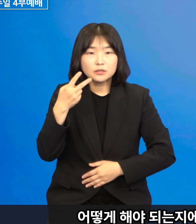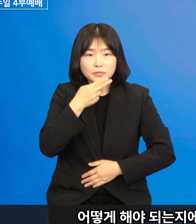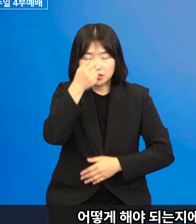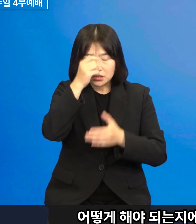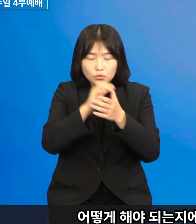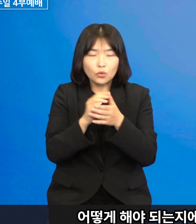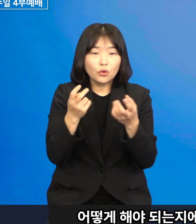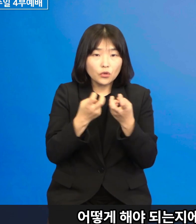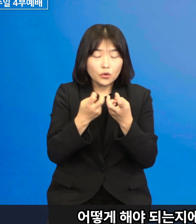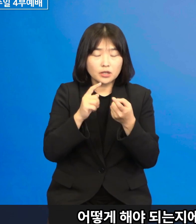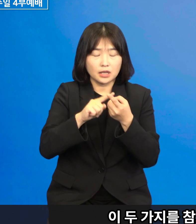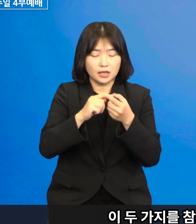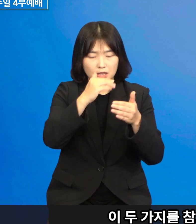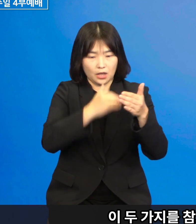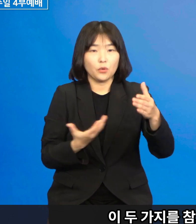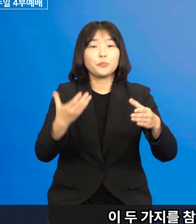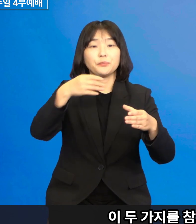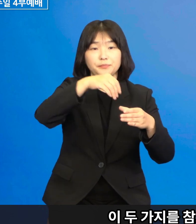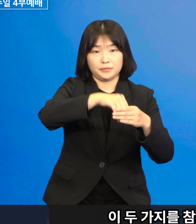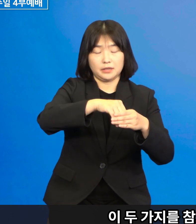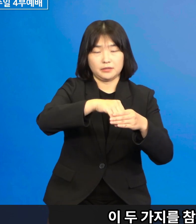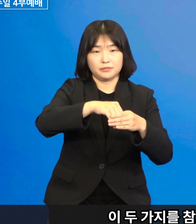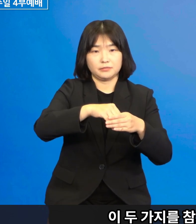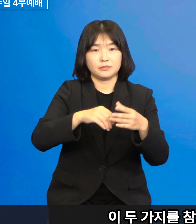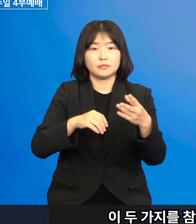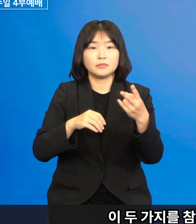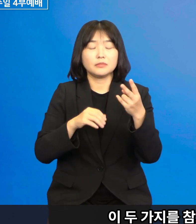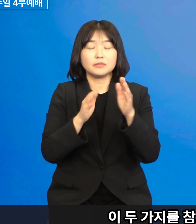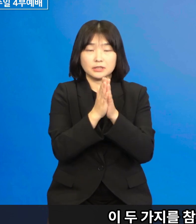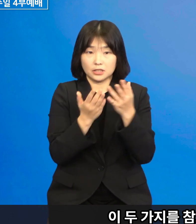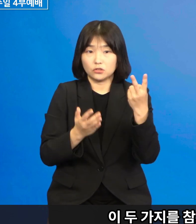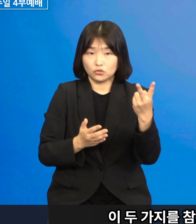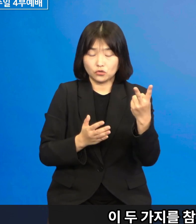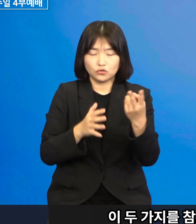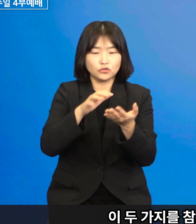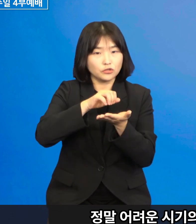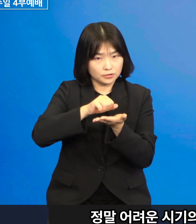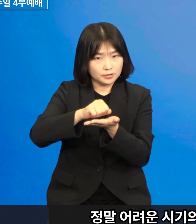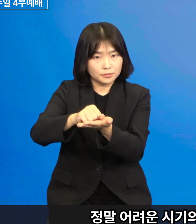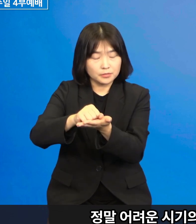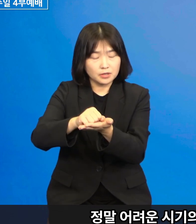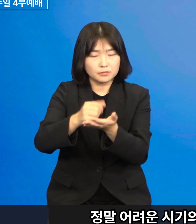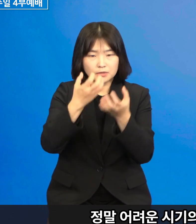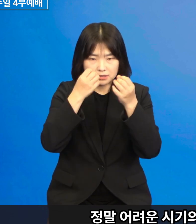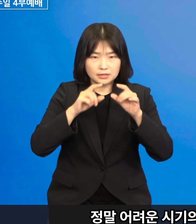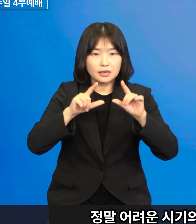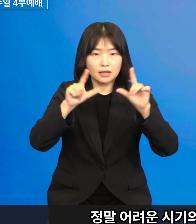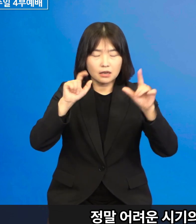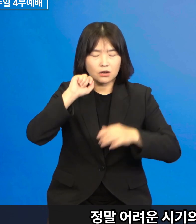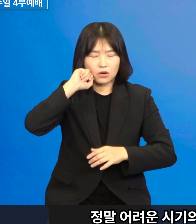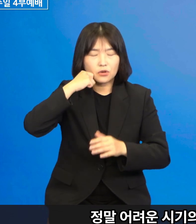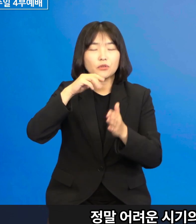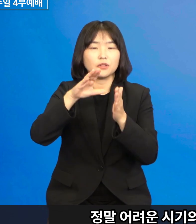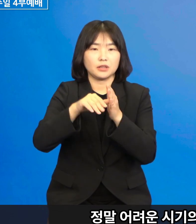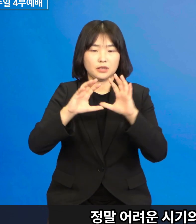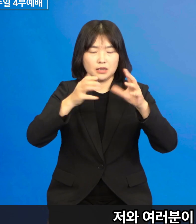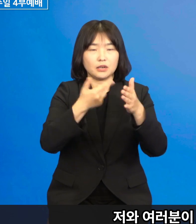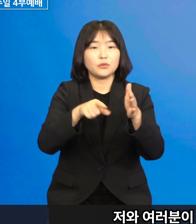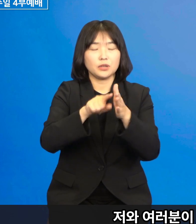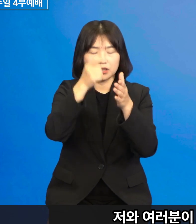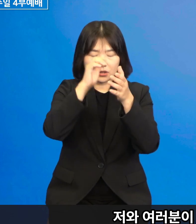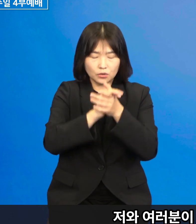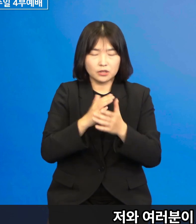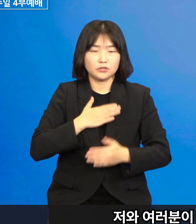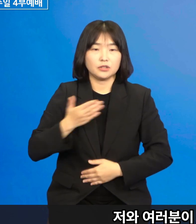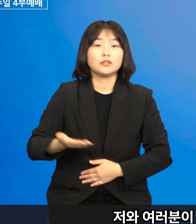되는지에 대한 가이드가 있겠습니다. 이 두 가지를 참고하셔서 21일간 새해 정말 어려운 시기에 나라를 위해서 기도하는